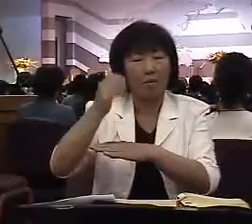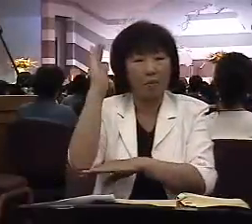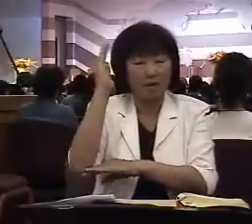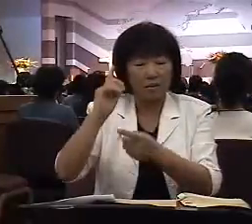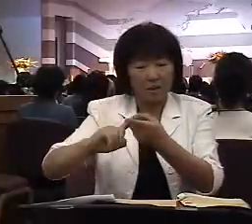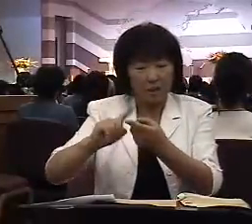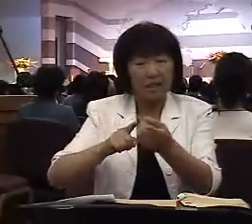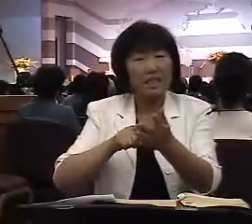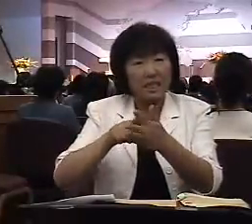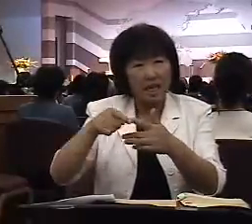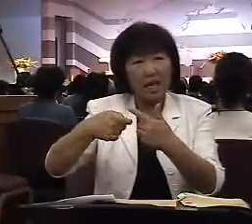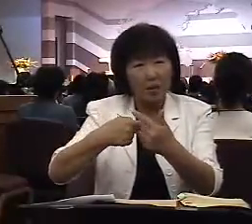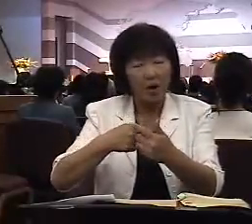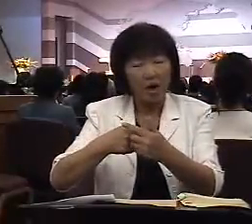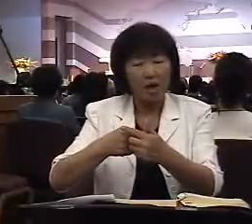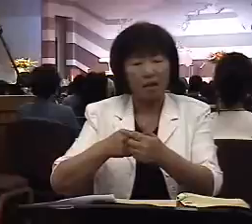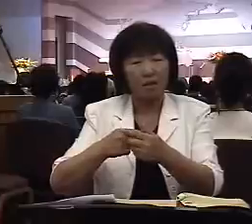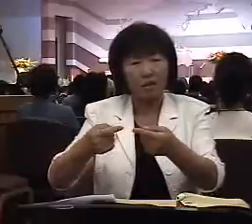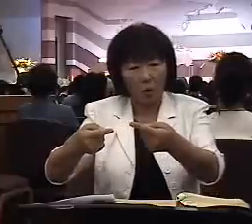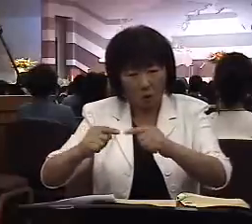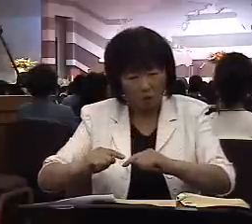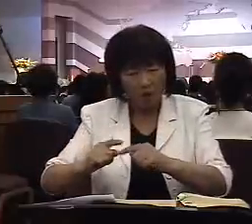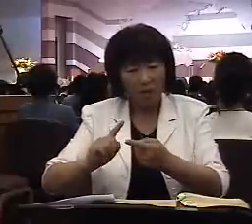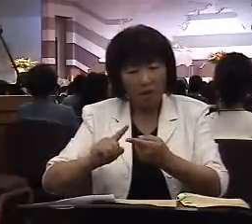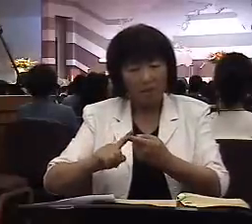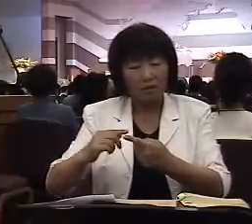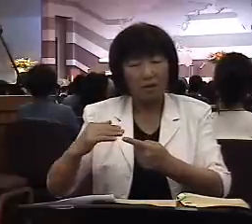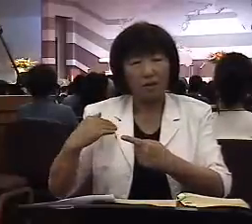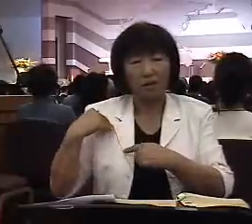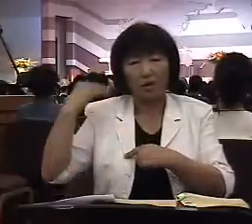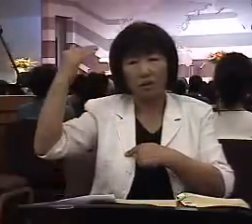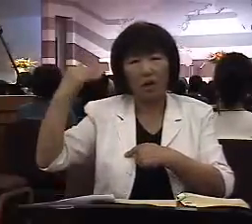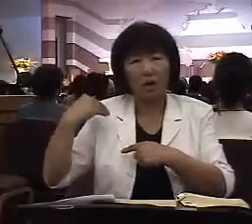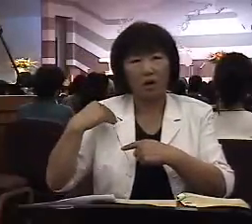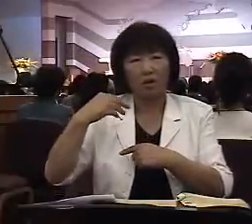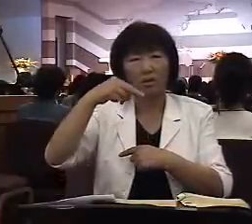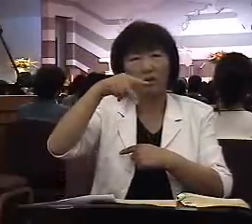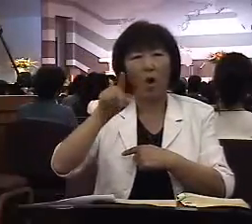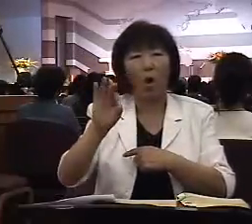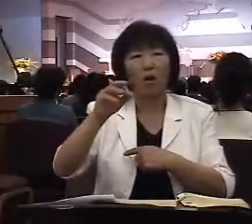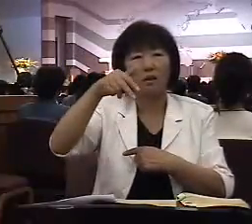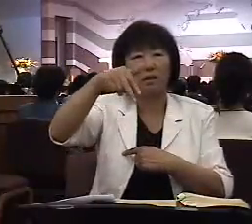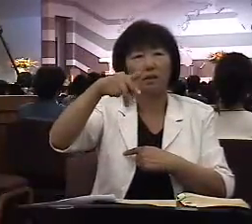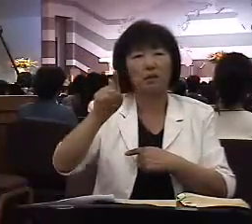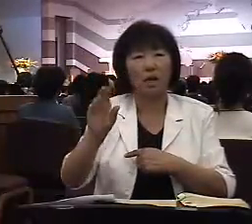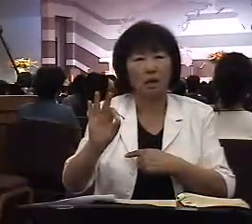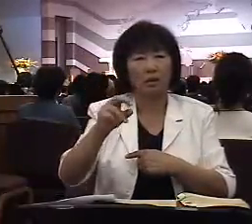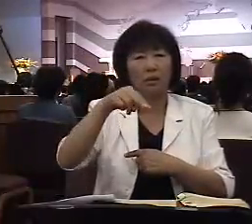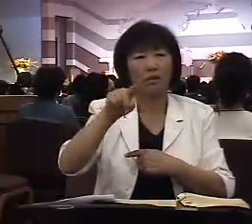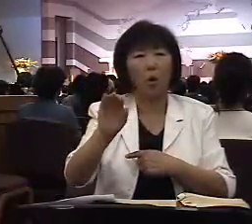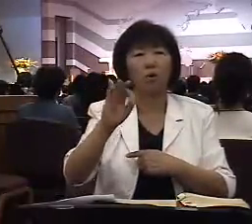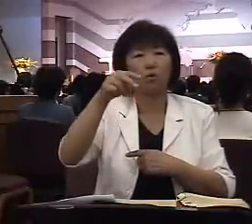대한 그 이해와 적용에 있어서 그 성장과 성숙이 확연하게 드러납니다.